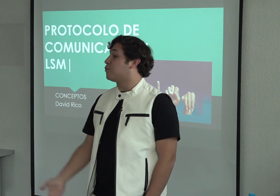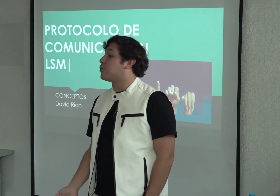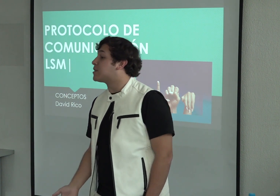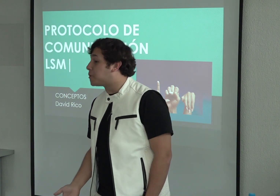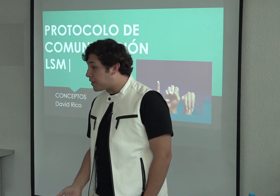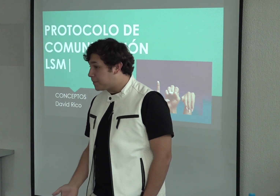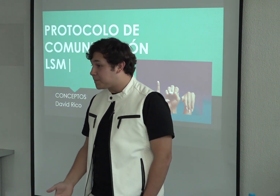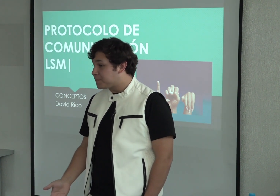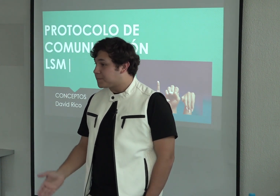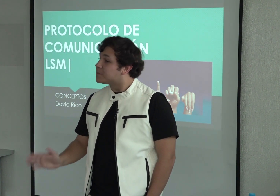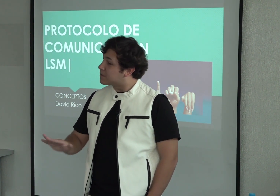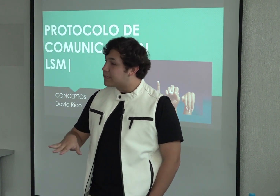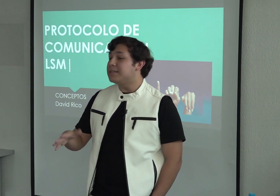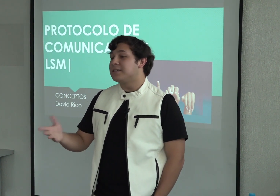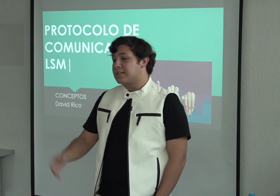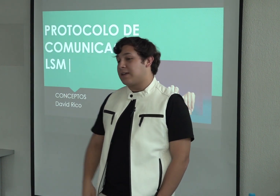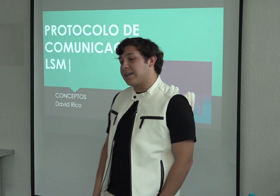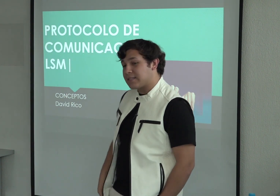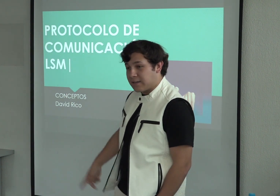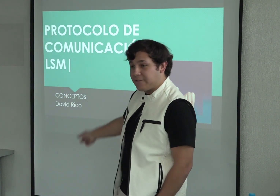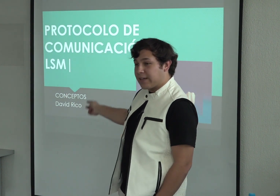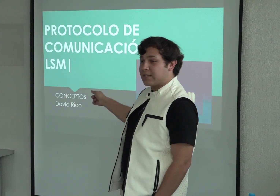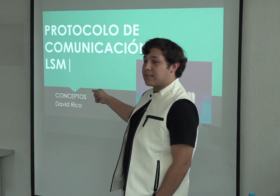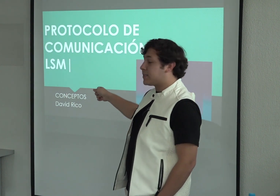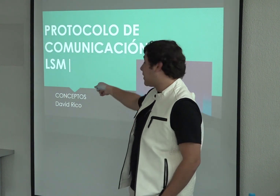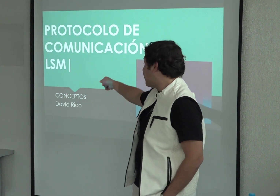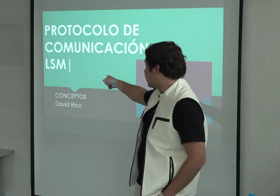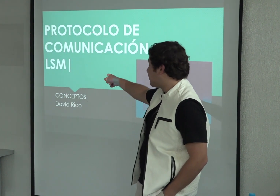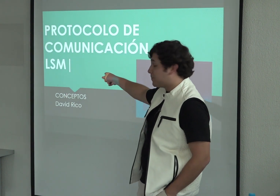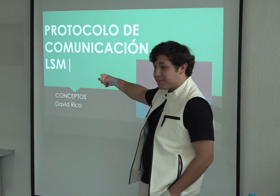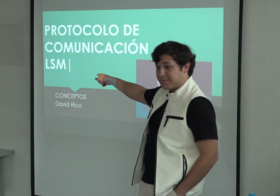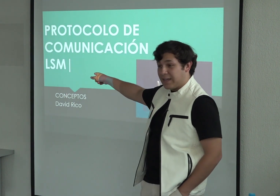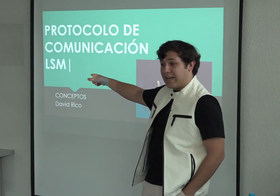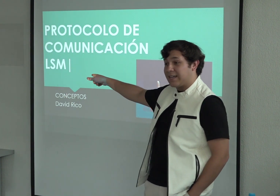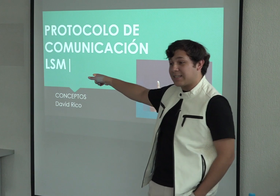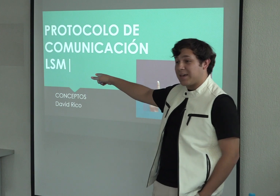cultura sorda. ¿Sí? ¿Saben qué significan esas siglas? LSM.